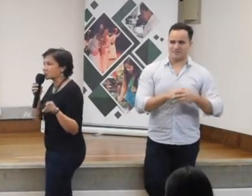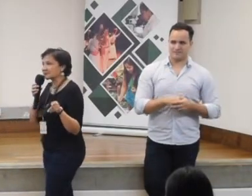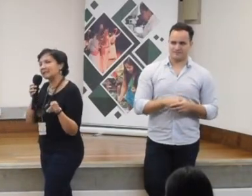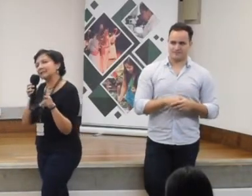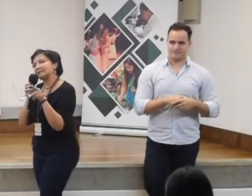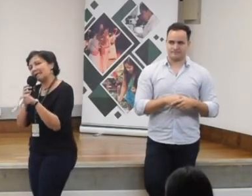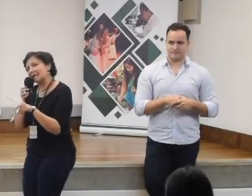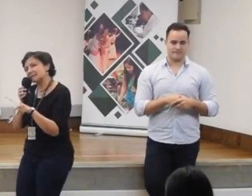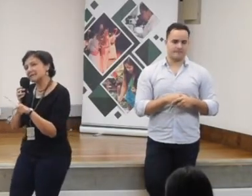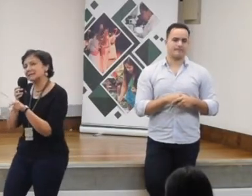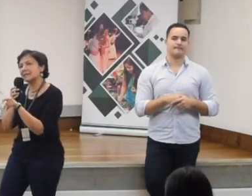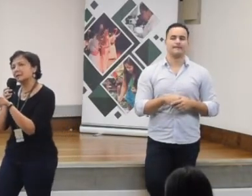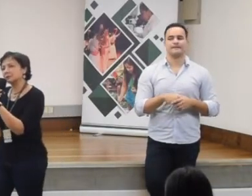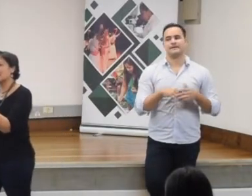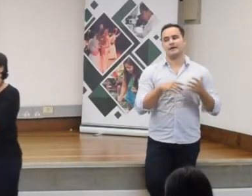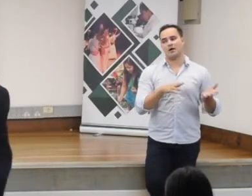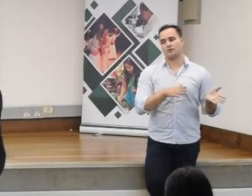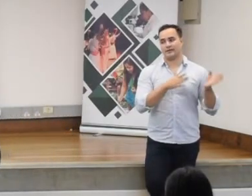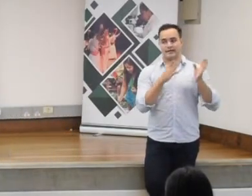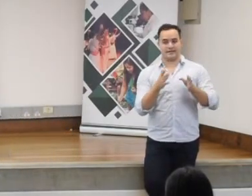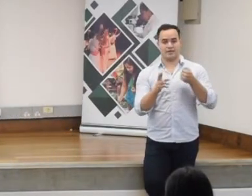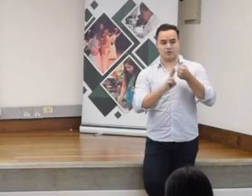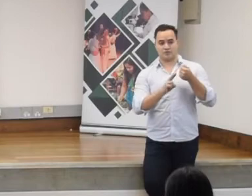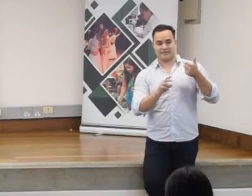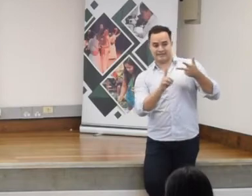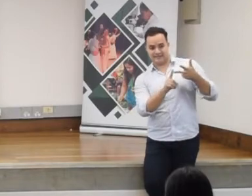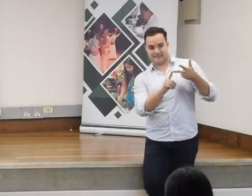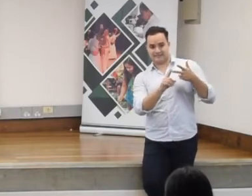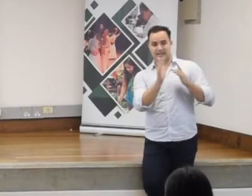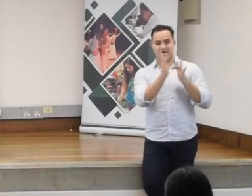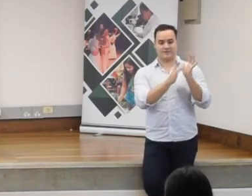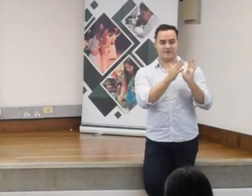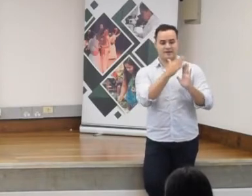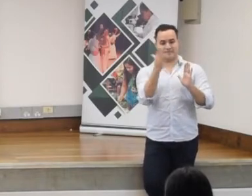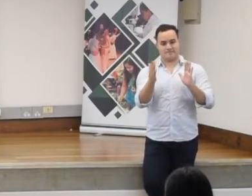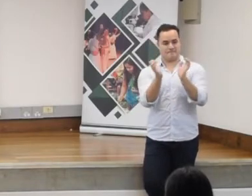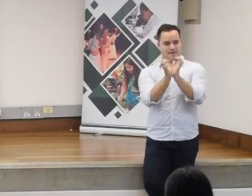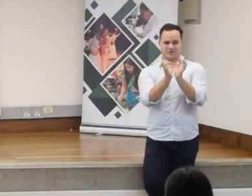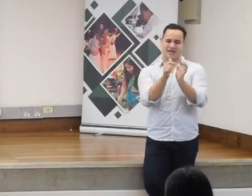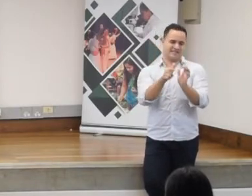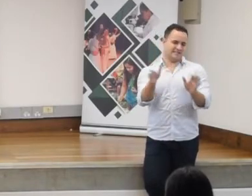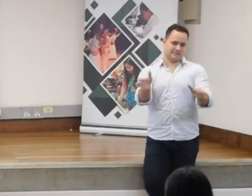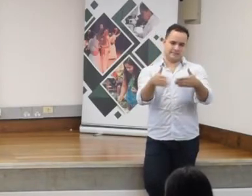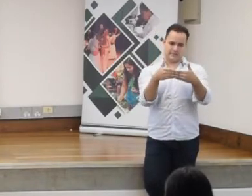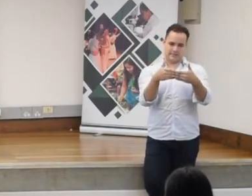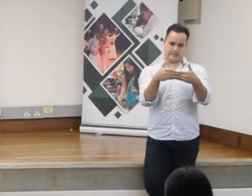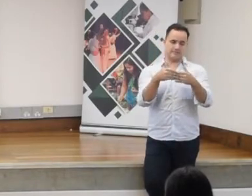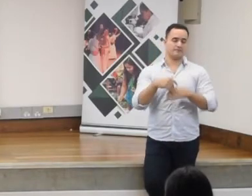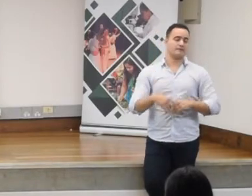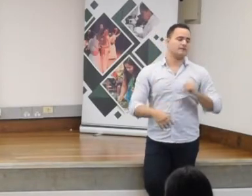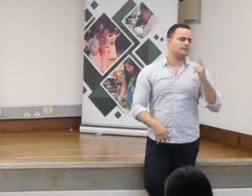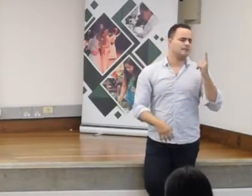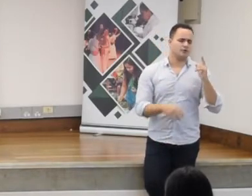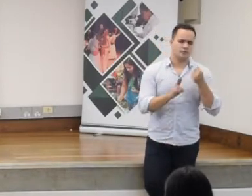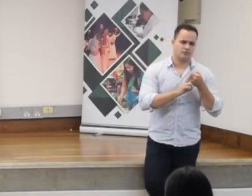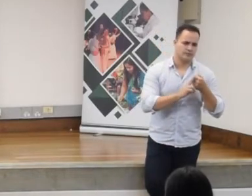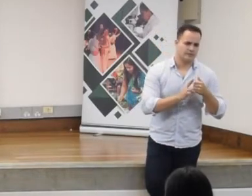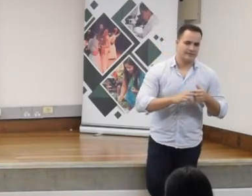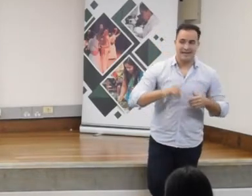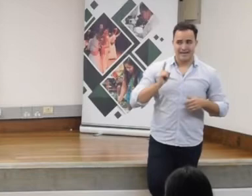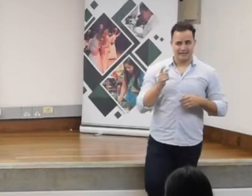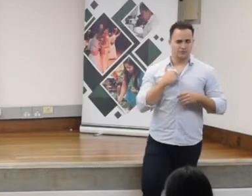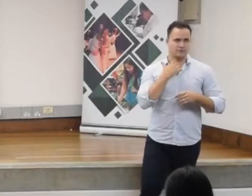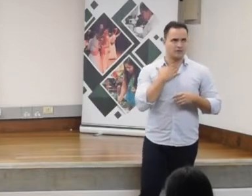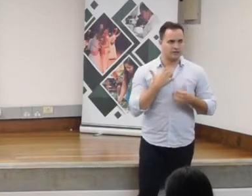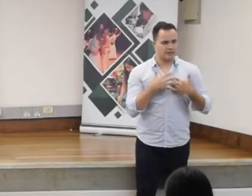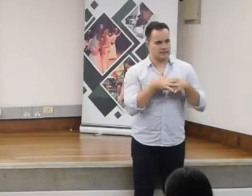La ruta 3 es la ruta de abril y mayo, con ella cerramos. La primera ruta fue presentar un abanico de estos